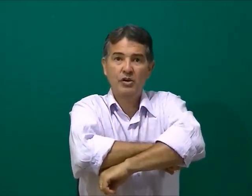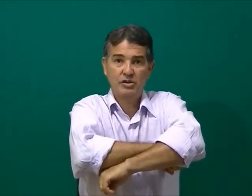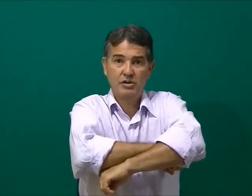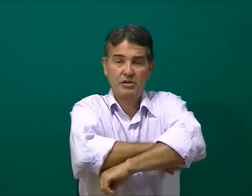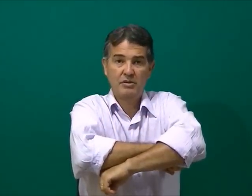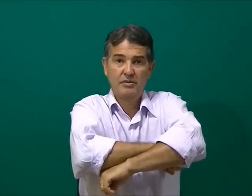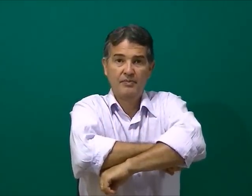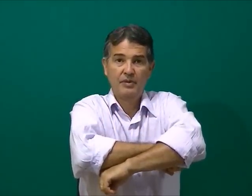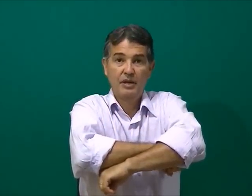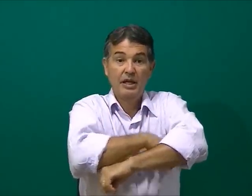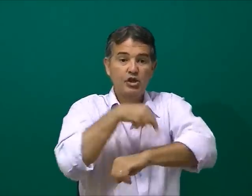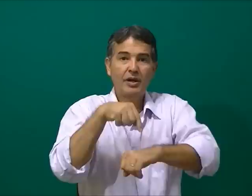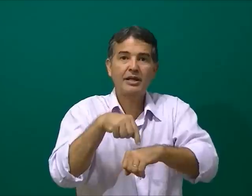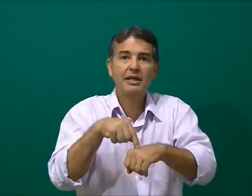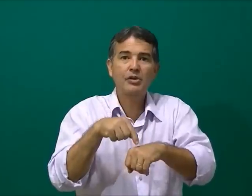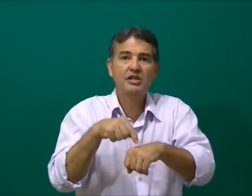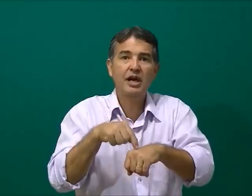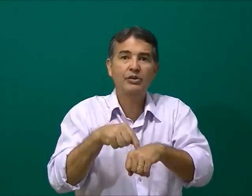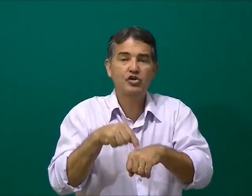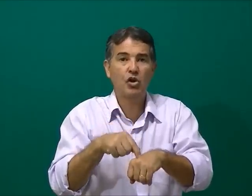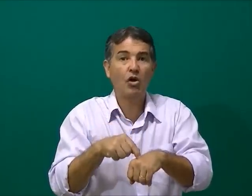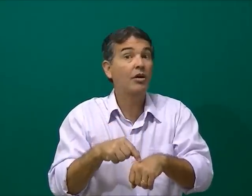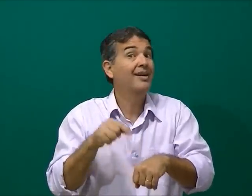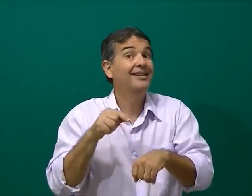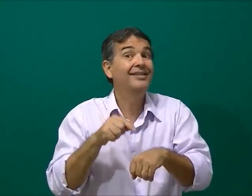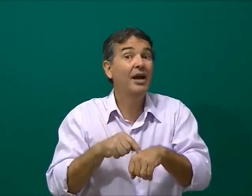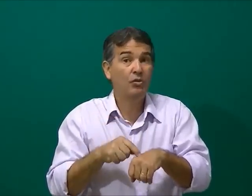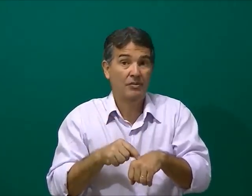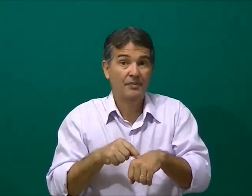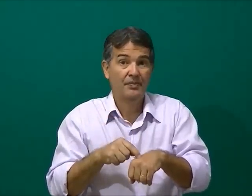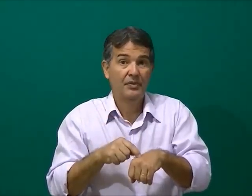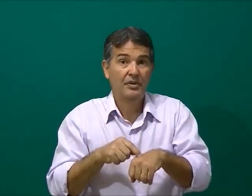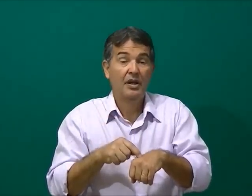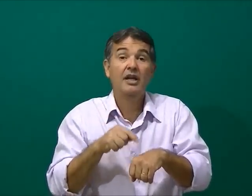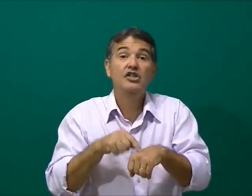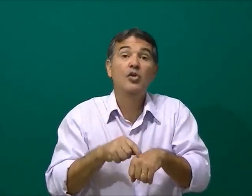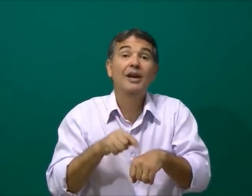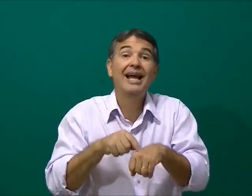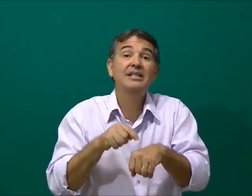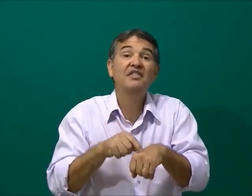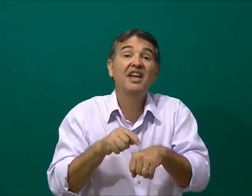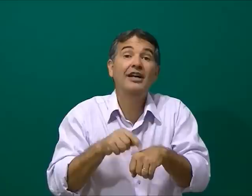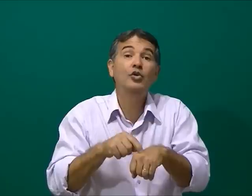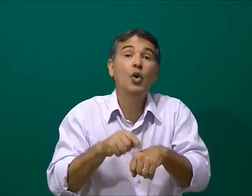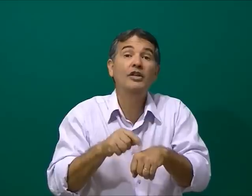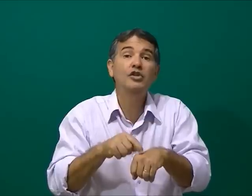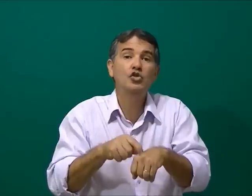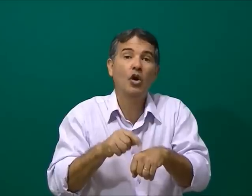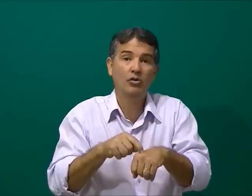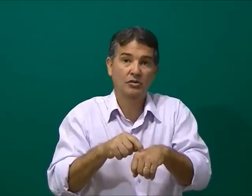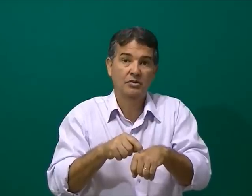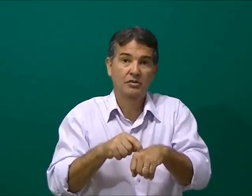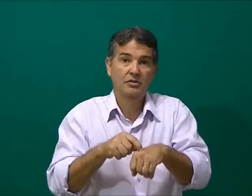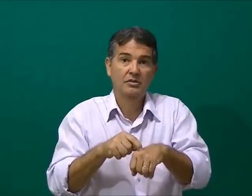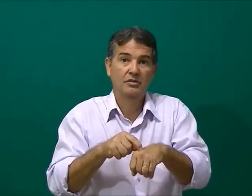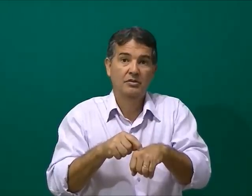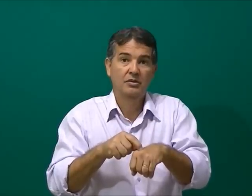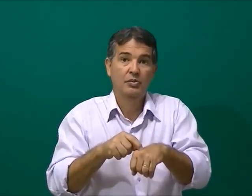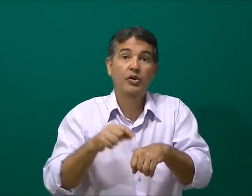horizonte. Isto aqui é o sinal de sol? Não. Este é o classificador de sol, porque o